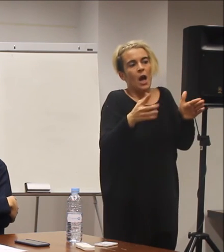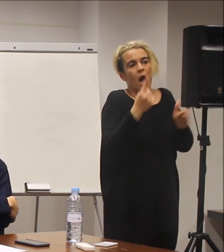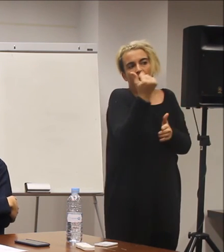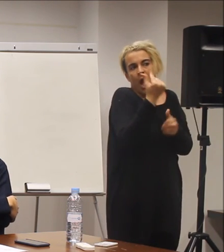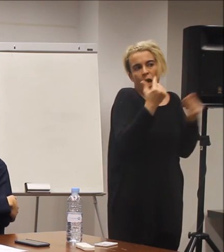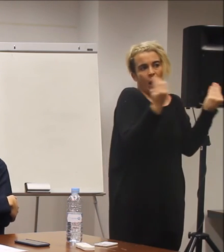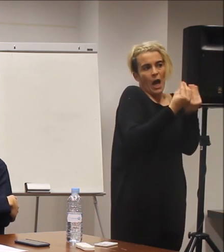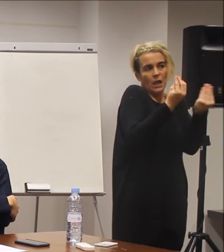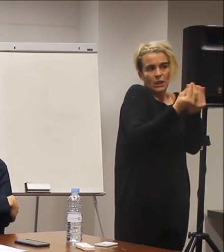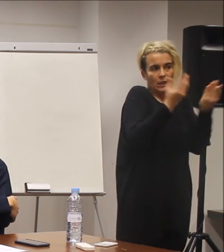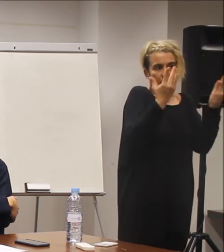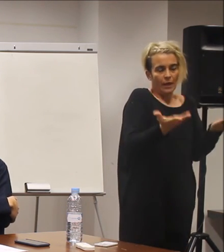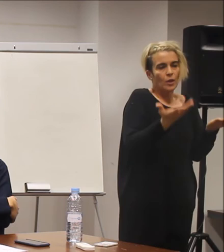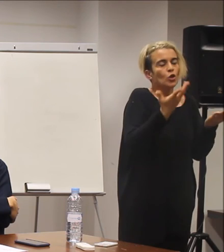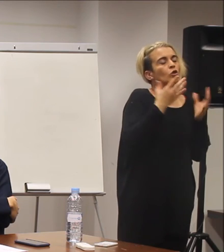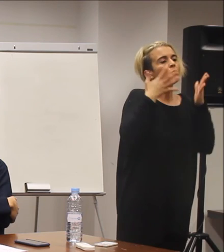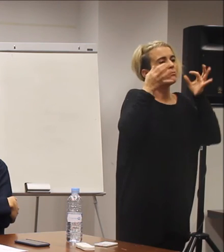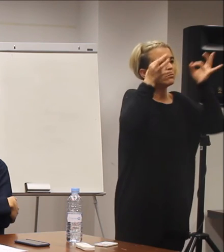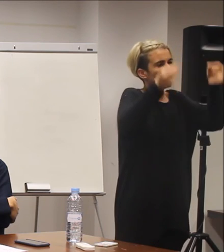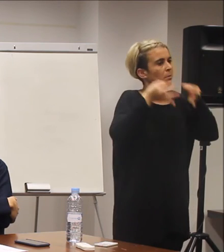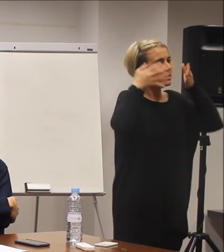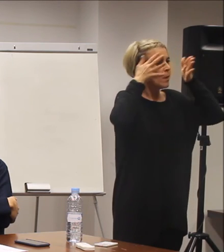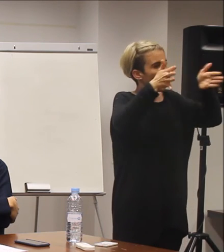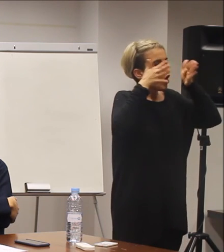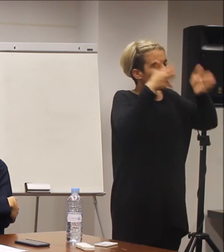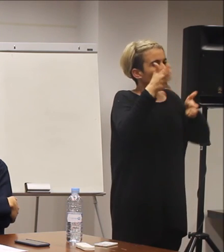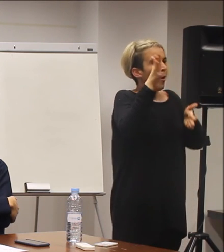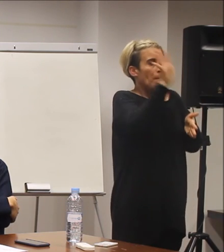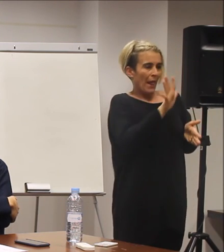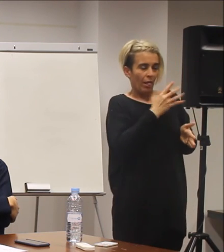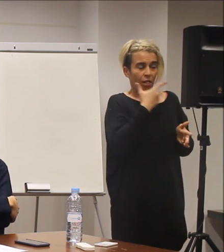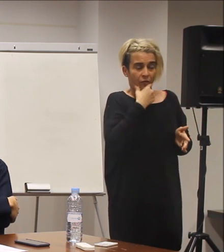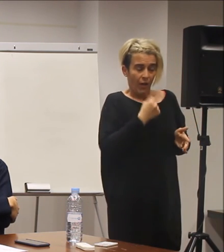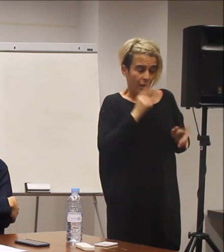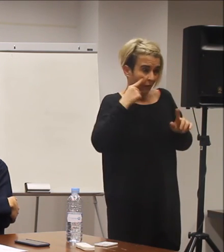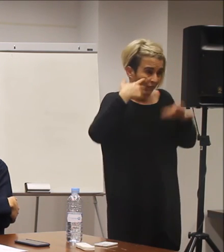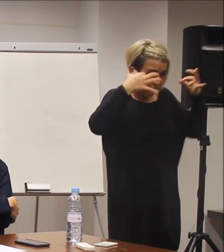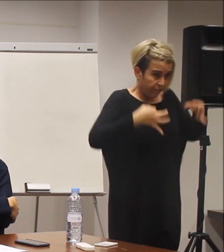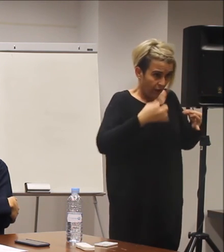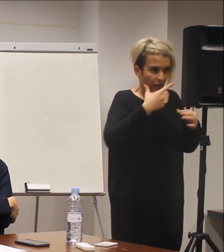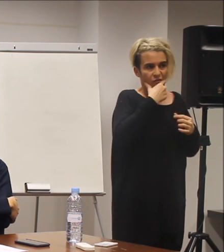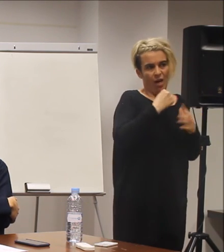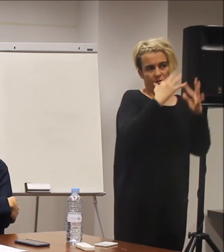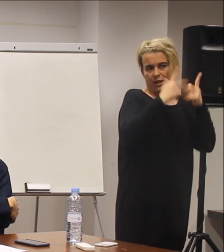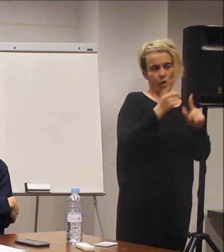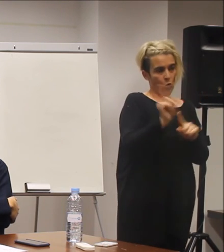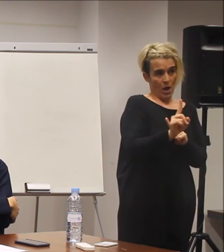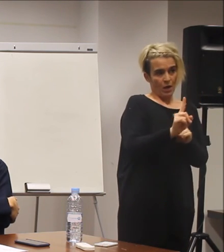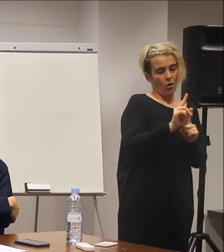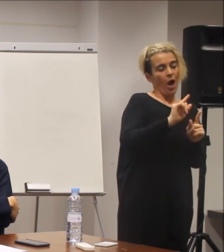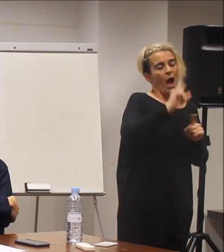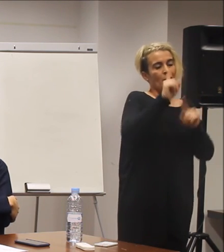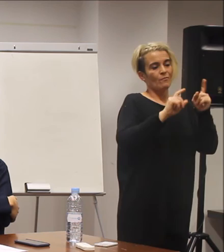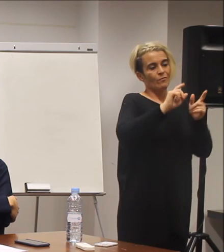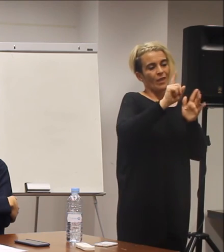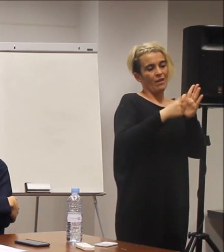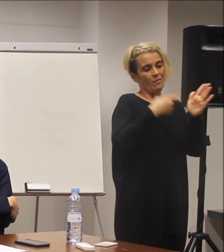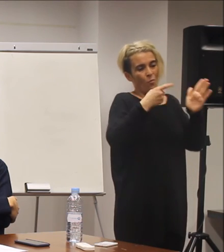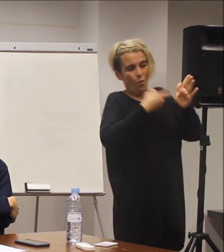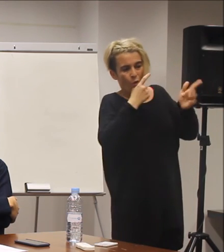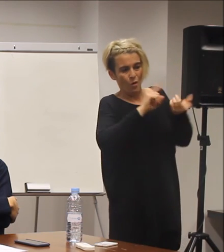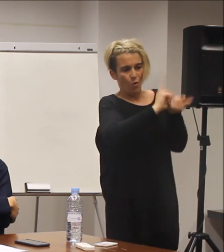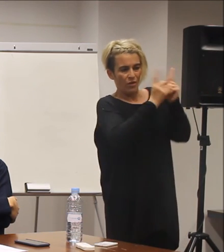que lo comprobéis con los profesionales porque aunque parezca fácil, repito que luego no es tan fácil de calcular. Hay bonificaciones, hay